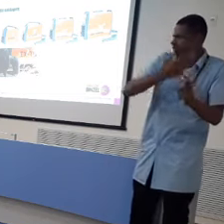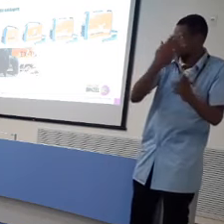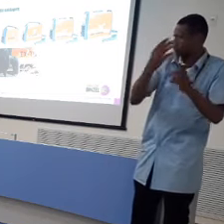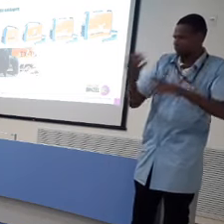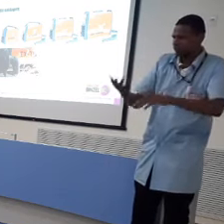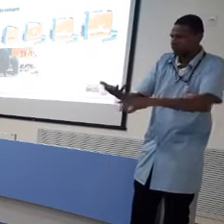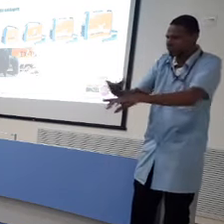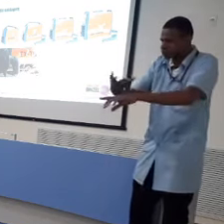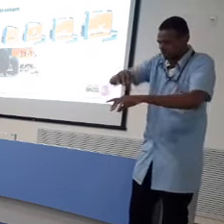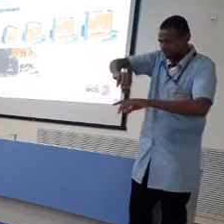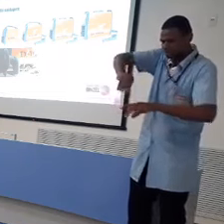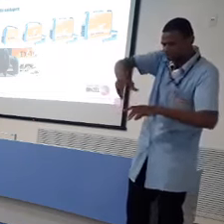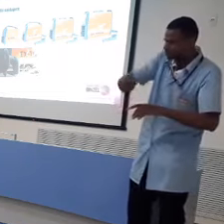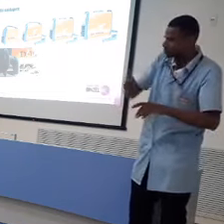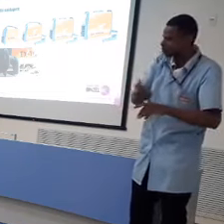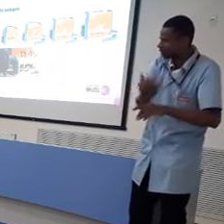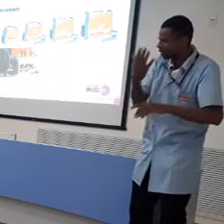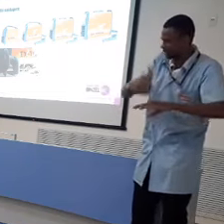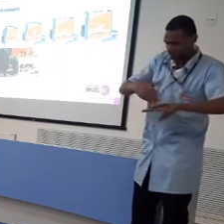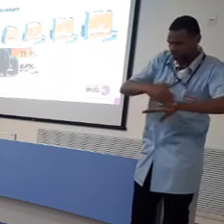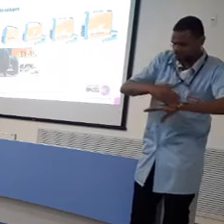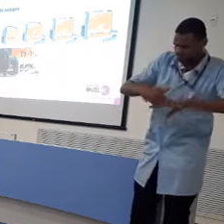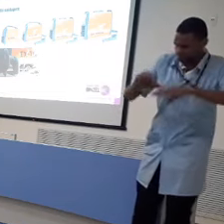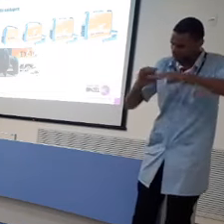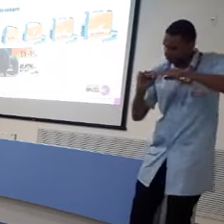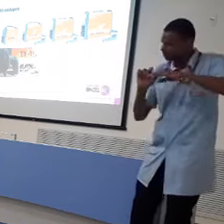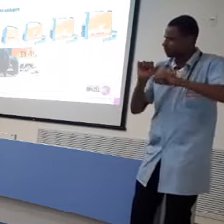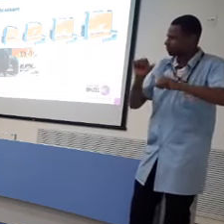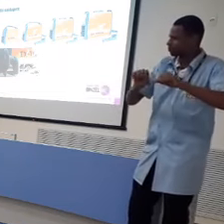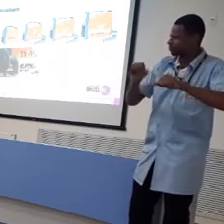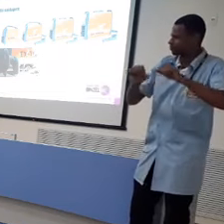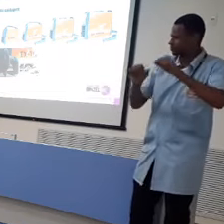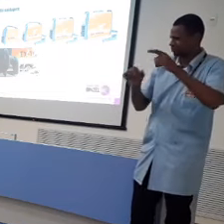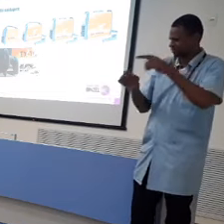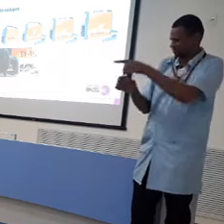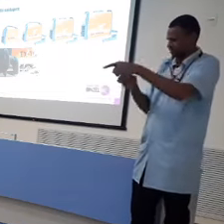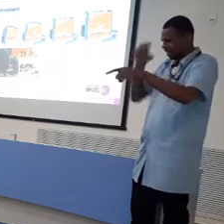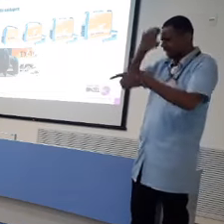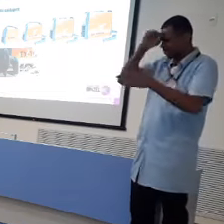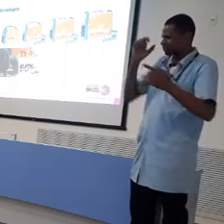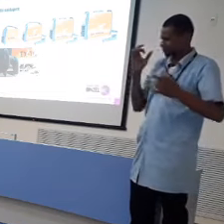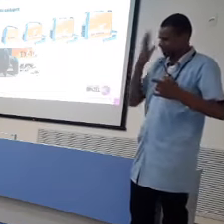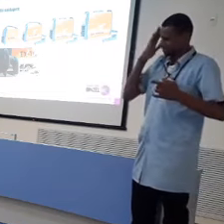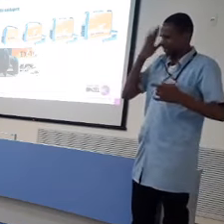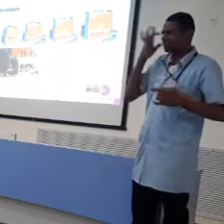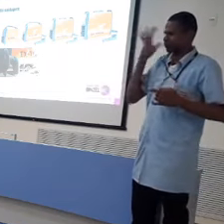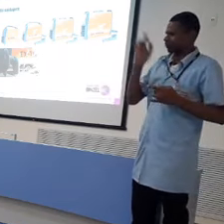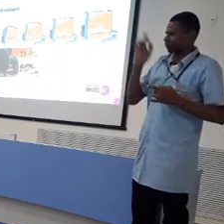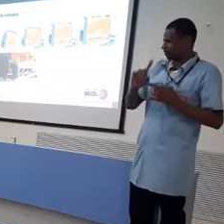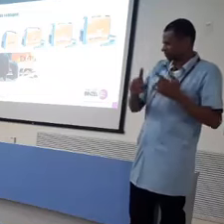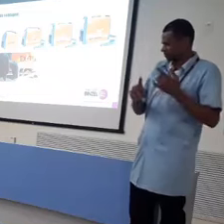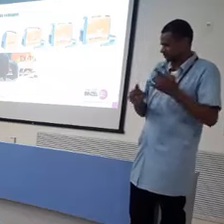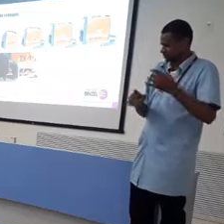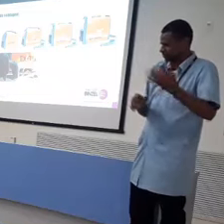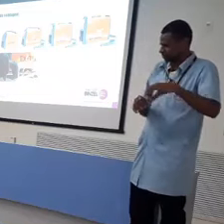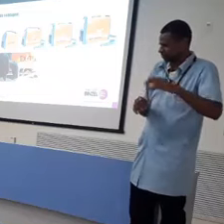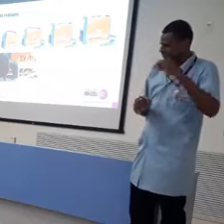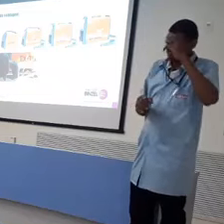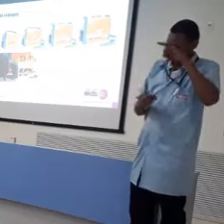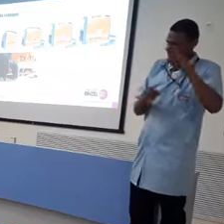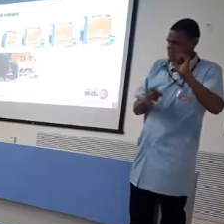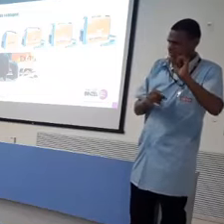uma pessoa nova e falar, ó, faz um corte ali no maçarico. Você ensinar ele a ligar, você ensinar ele a regular a chama. Detalhe